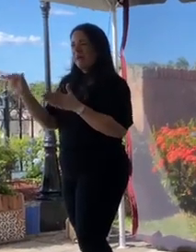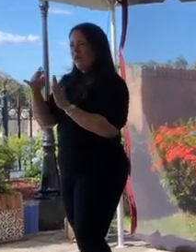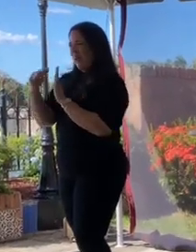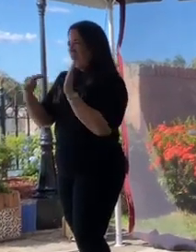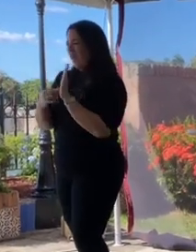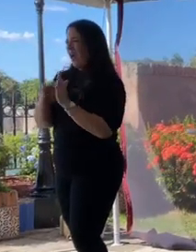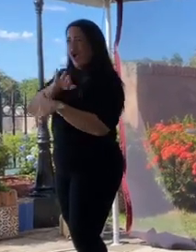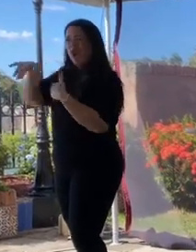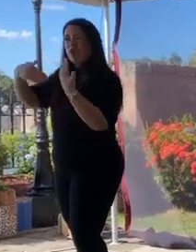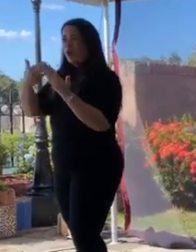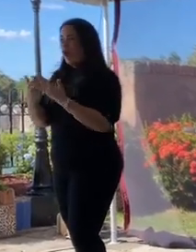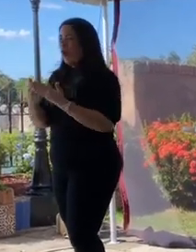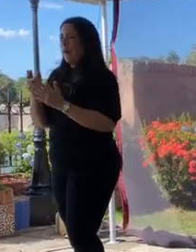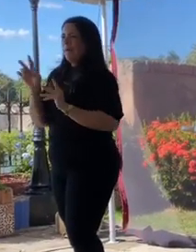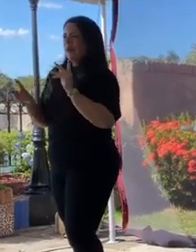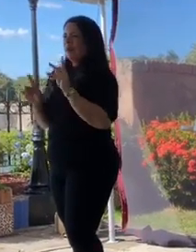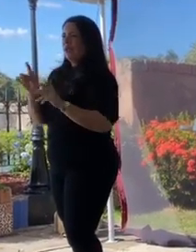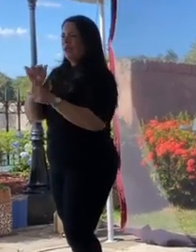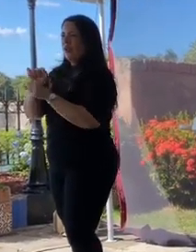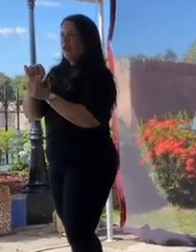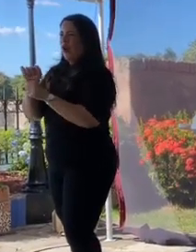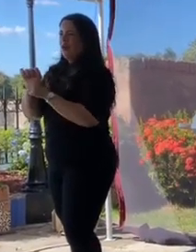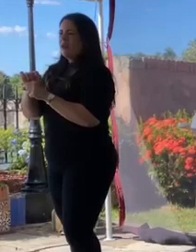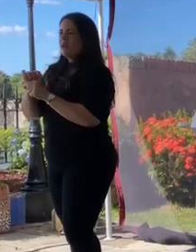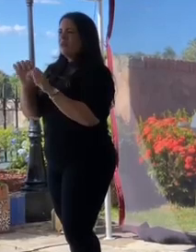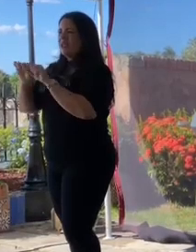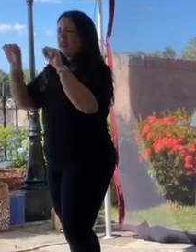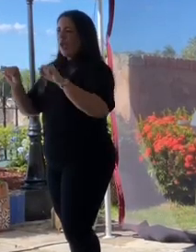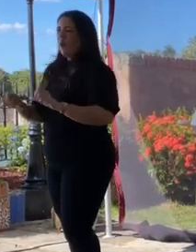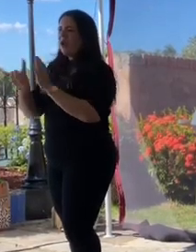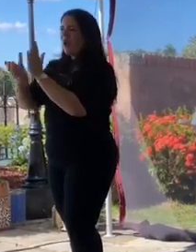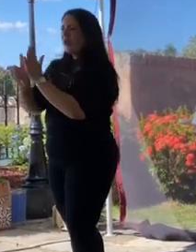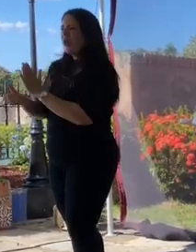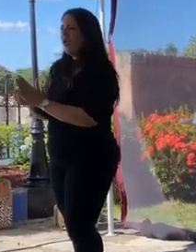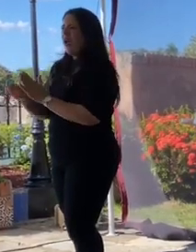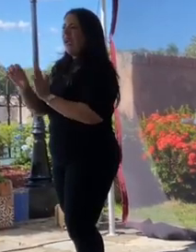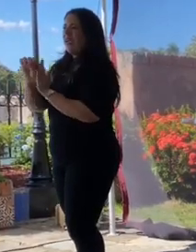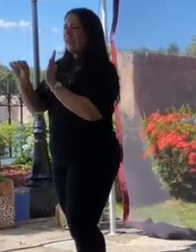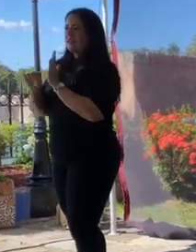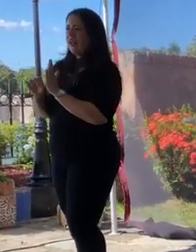condiciones a todo el personal del sistema de rastreo, tanto estatal como municipal.